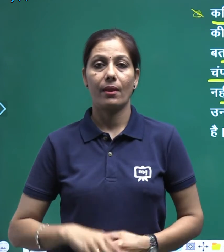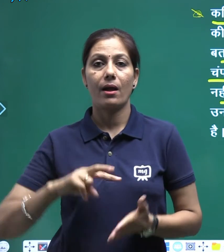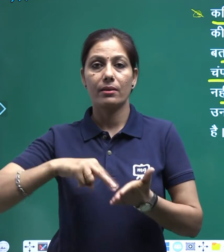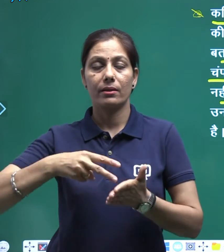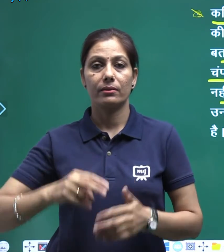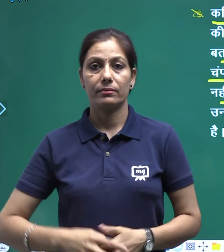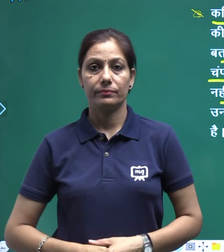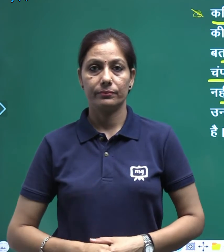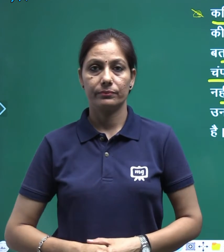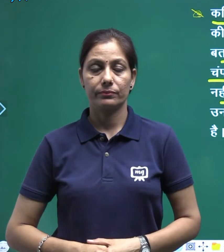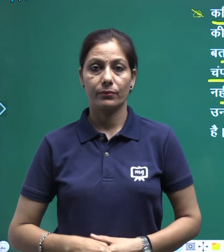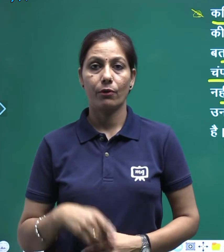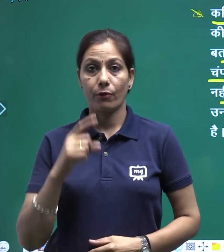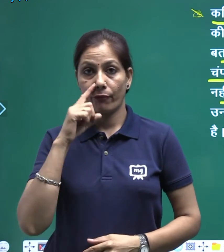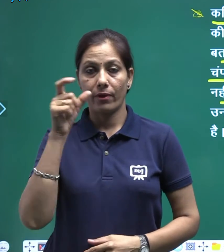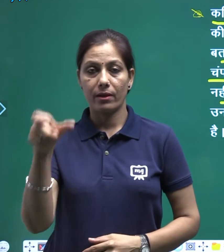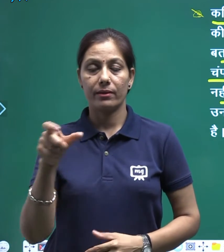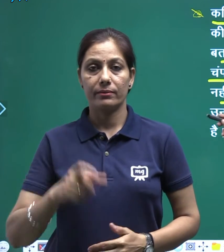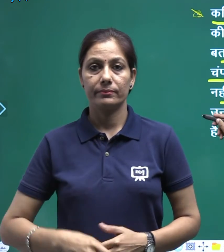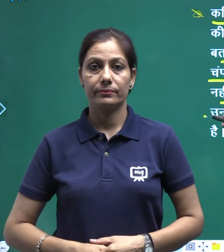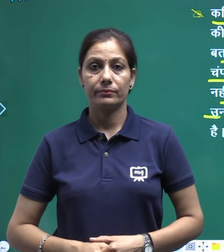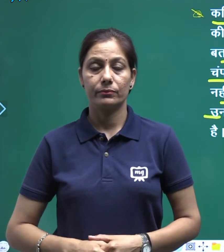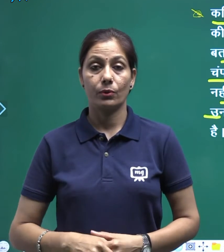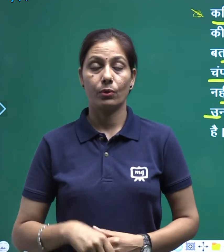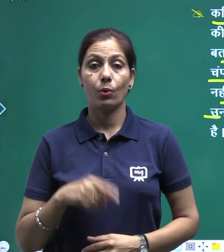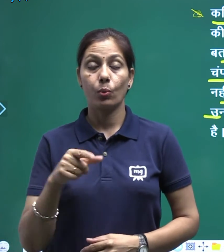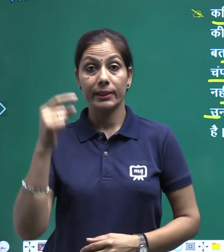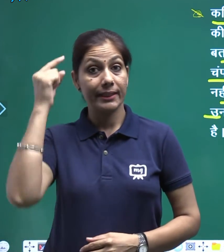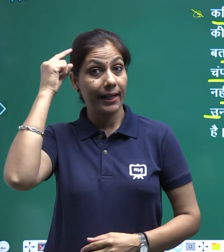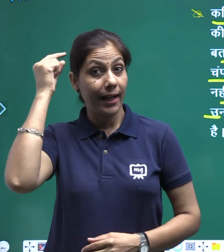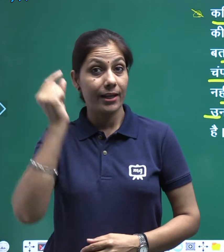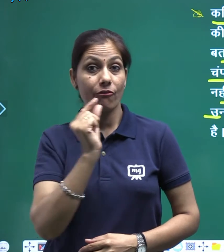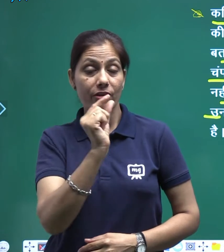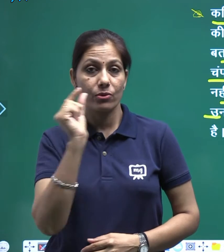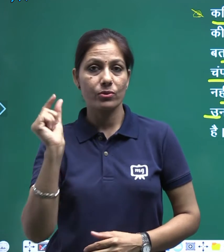अर्थात वह उन काले अक्षरों से